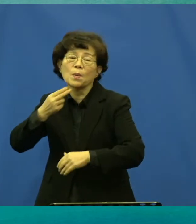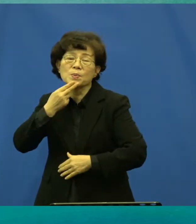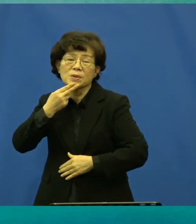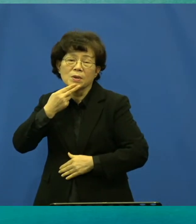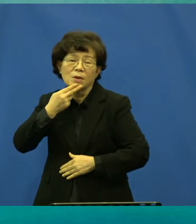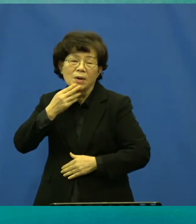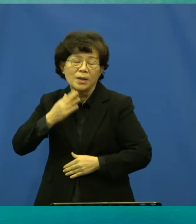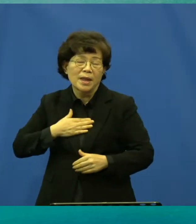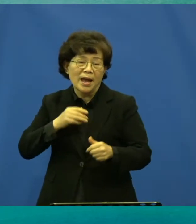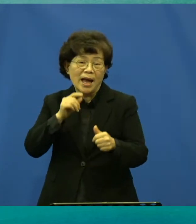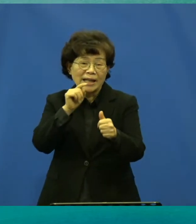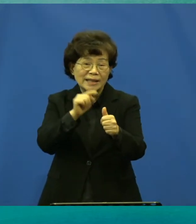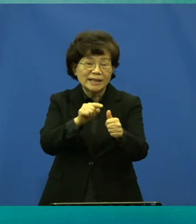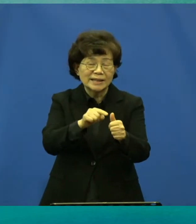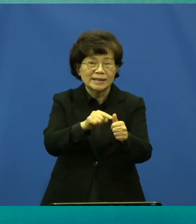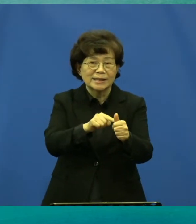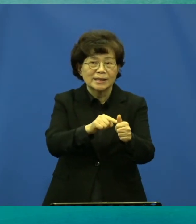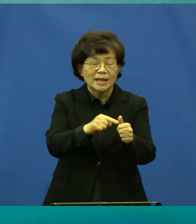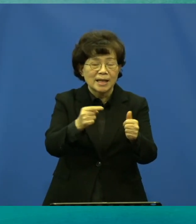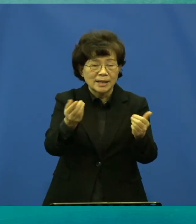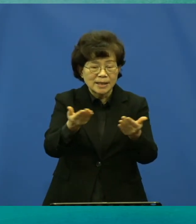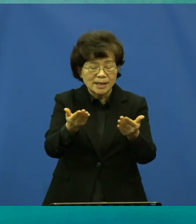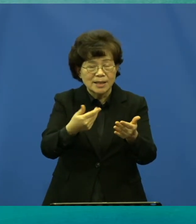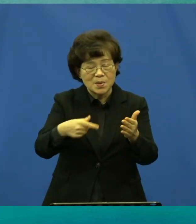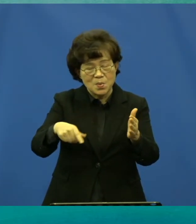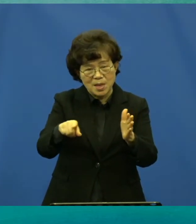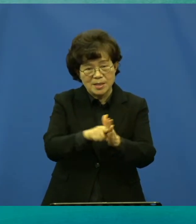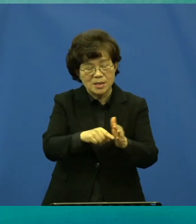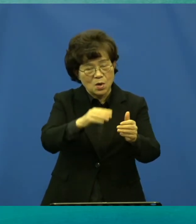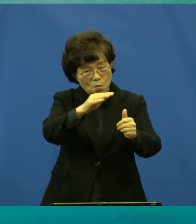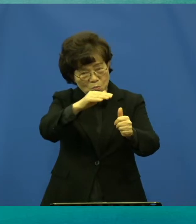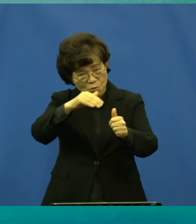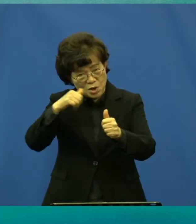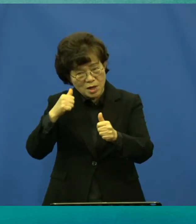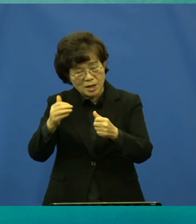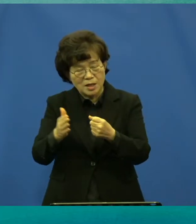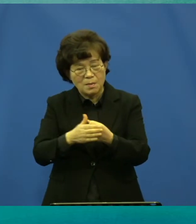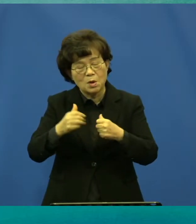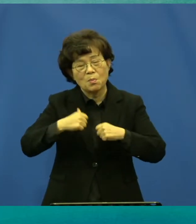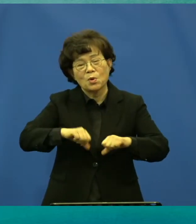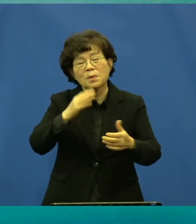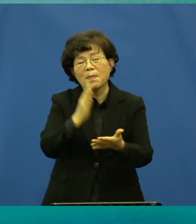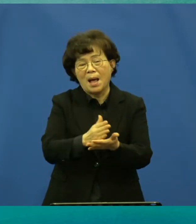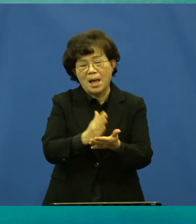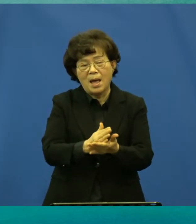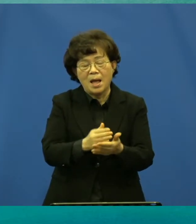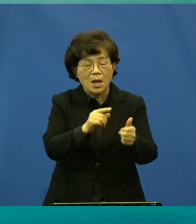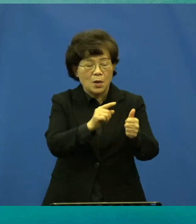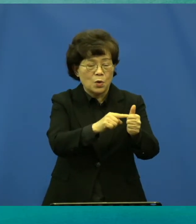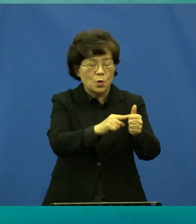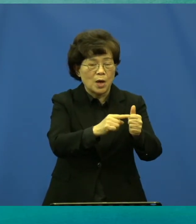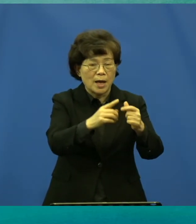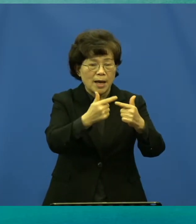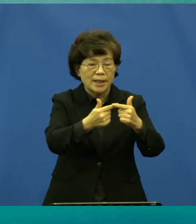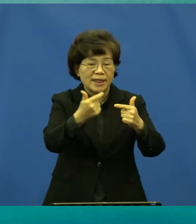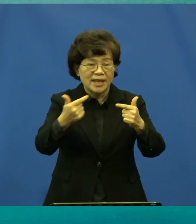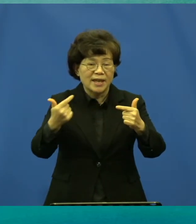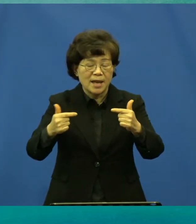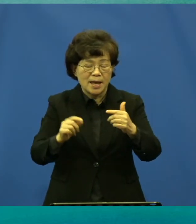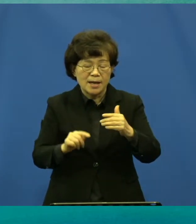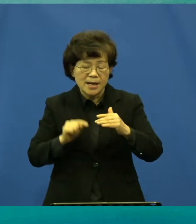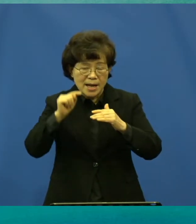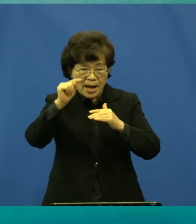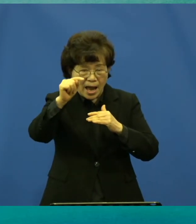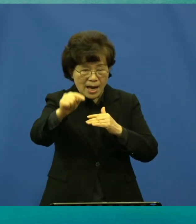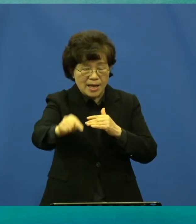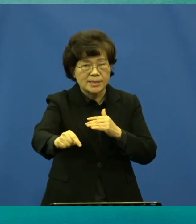내가 너를 그 일을 위해서 불렀다는 거죠. 자, 요나가 성읍을 나가서